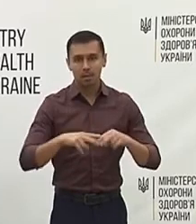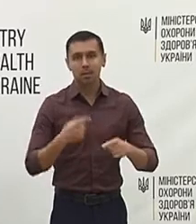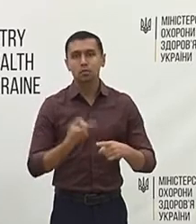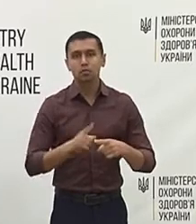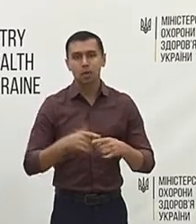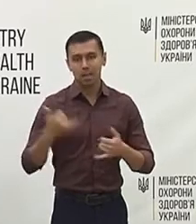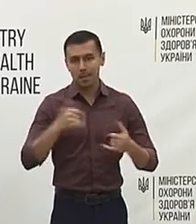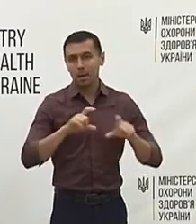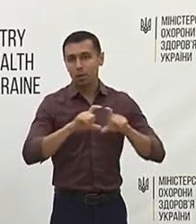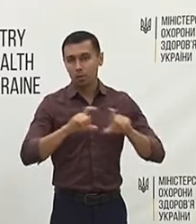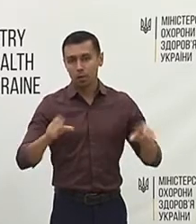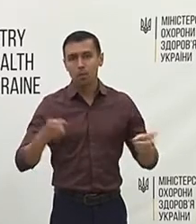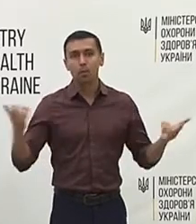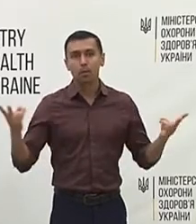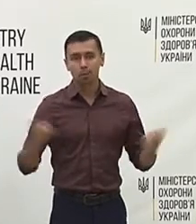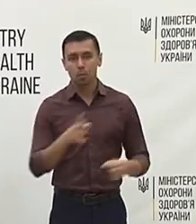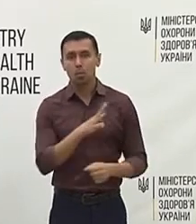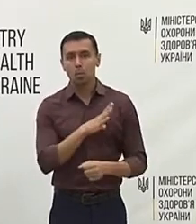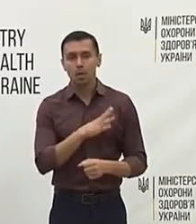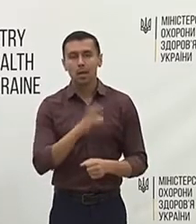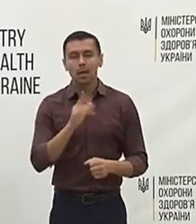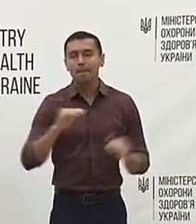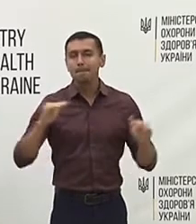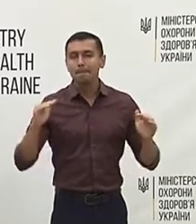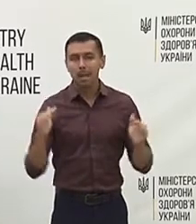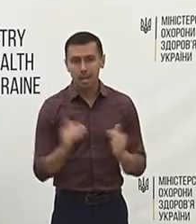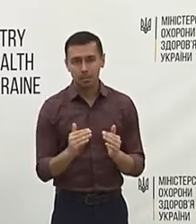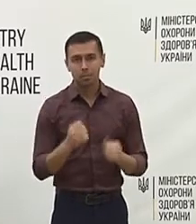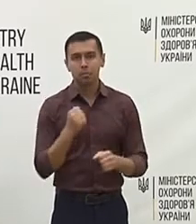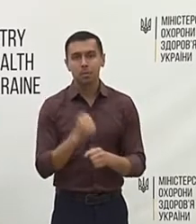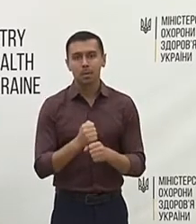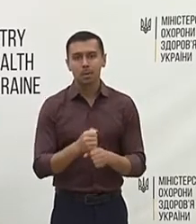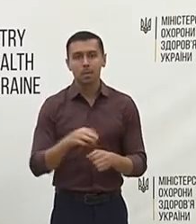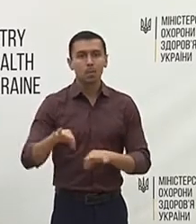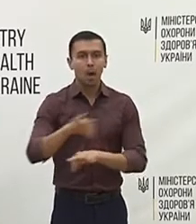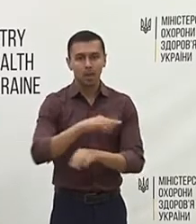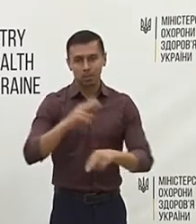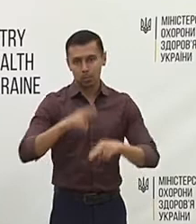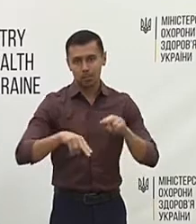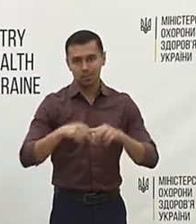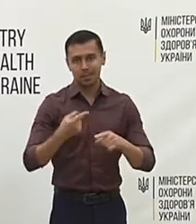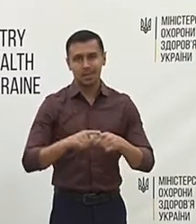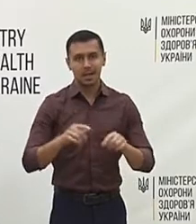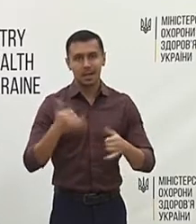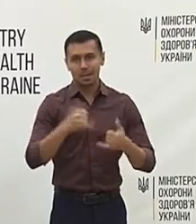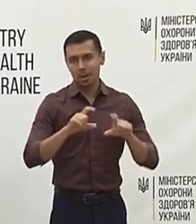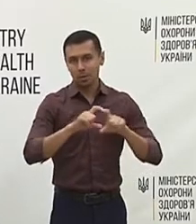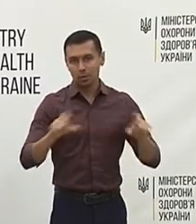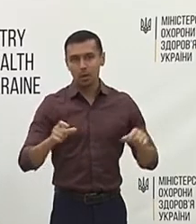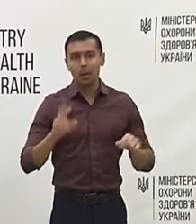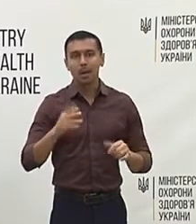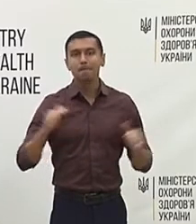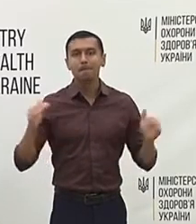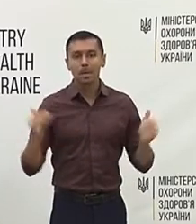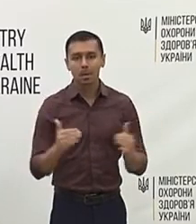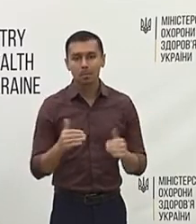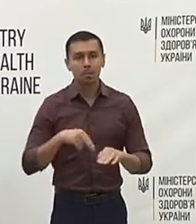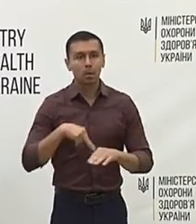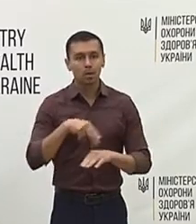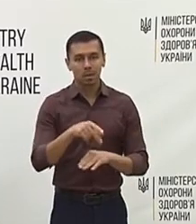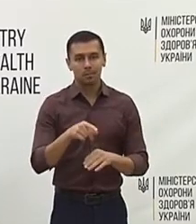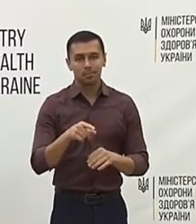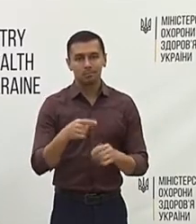цю лабораторію, потрібно було, як мінімум, зробити проєкт будівництва цієї лабораторії. Як мінімум, пройти